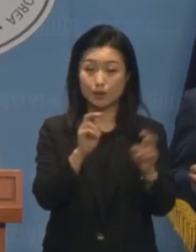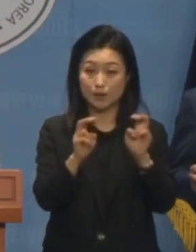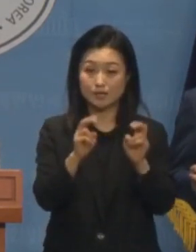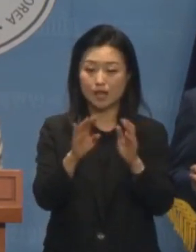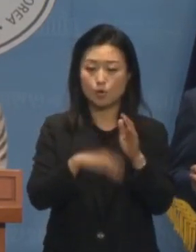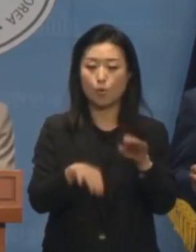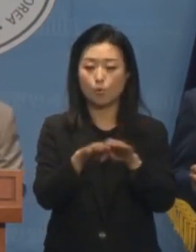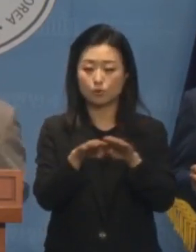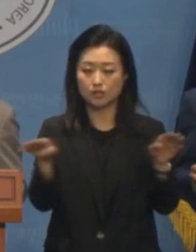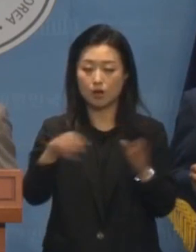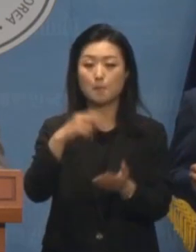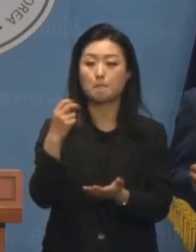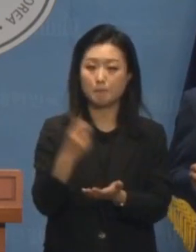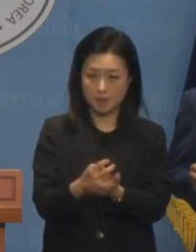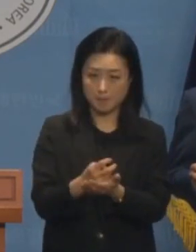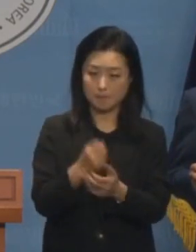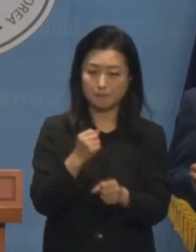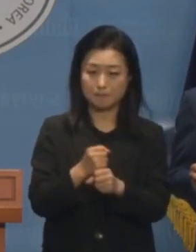고맙습니다.